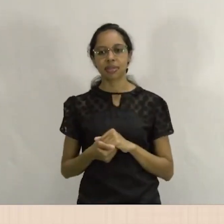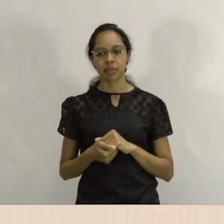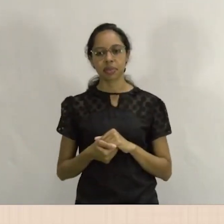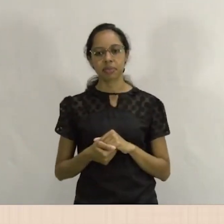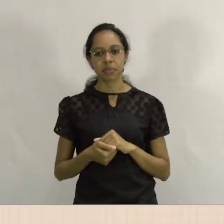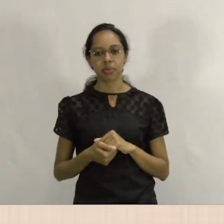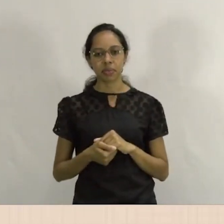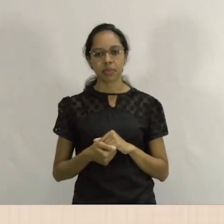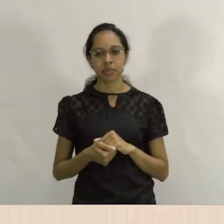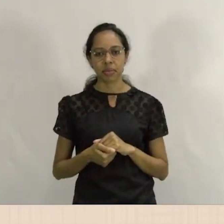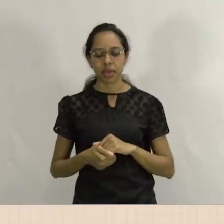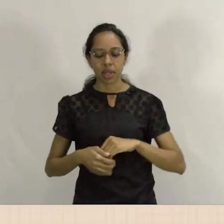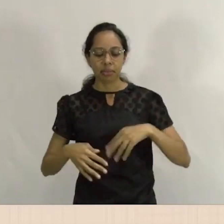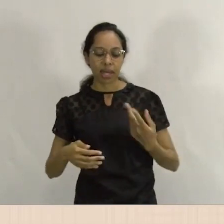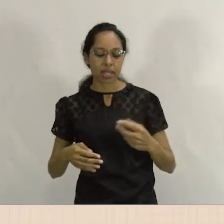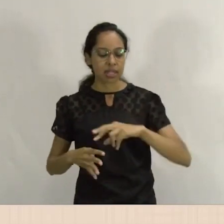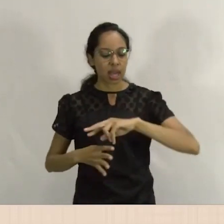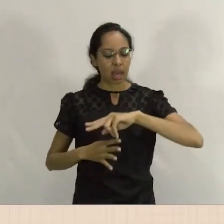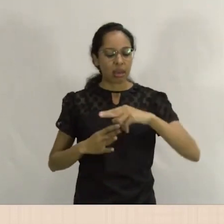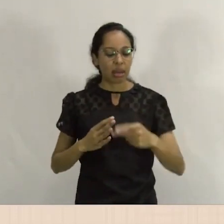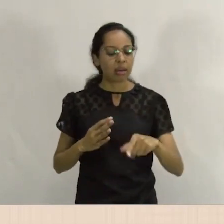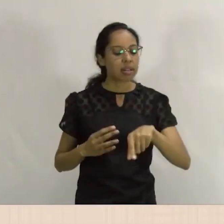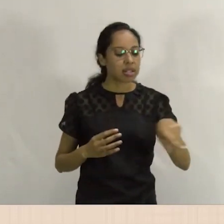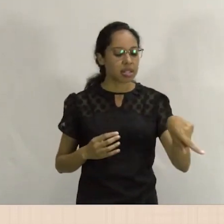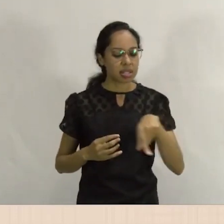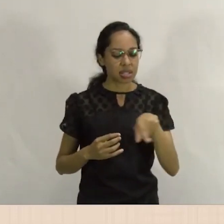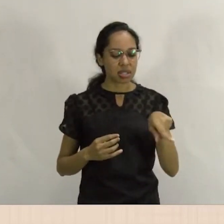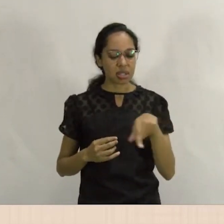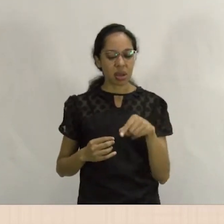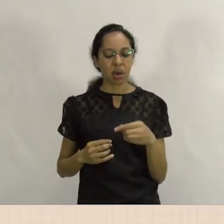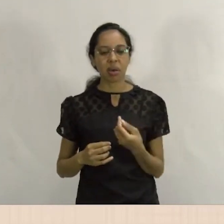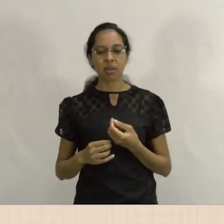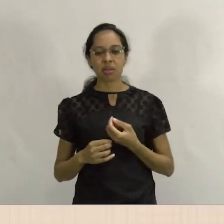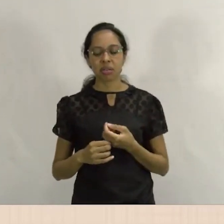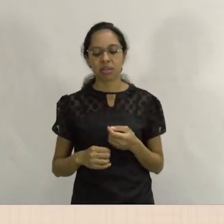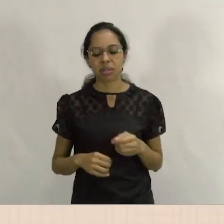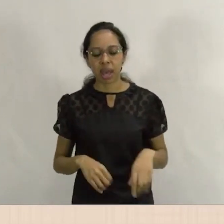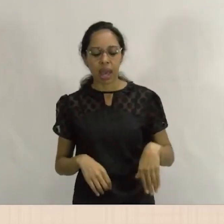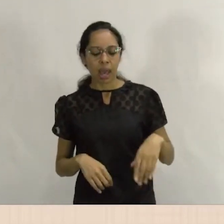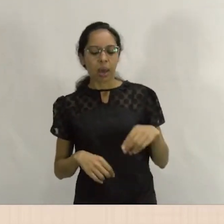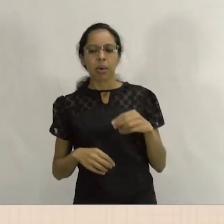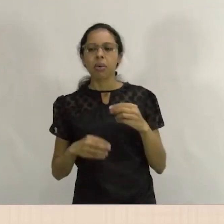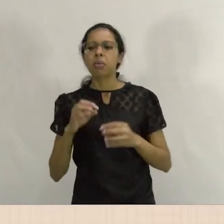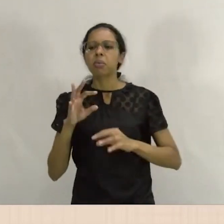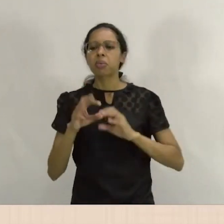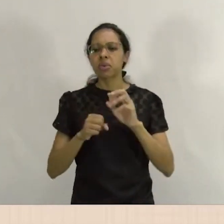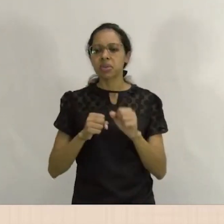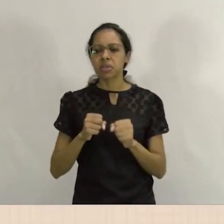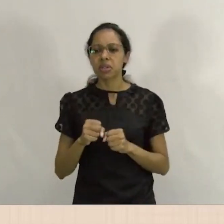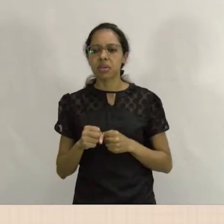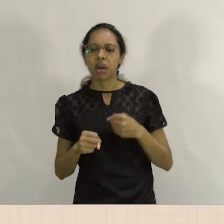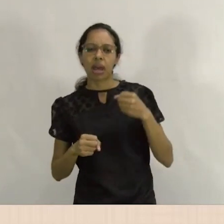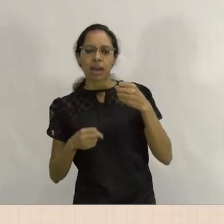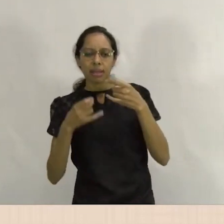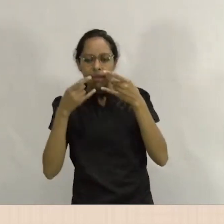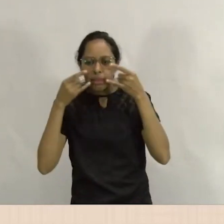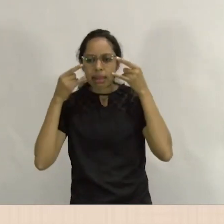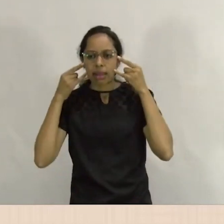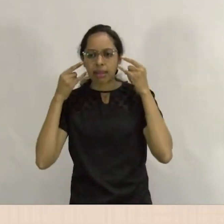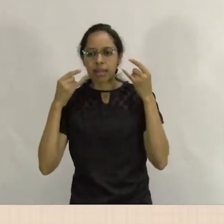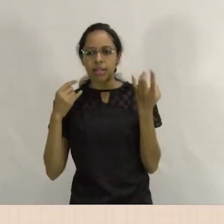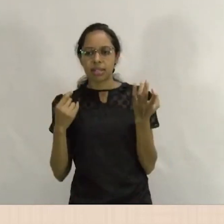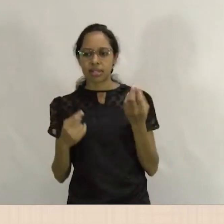Todos os outros buscam aqui seu próprio interesse. Que triste, irmão, que lastimável.